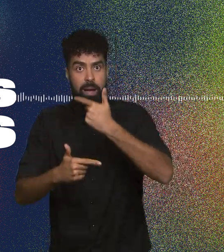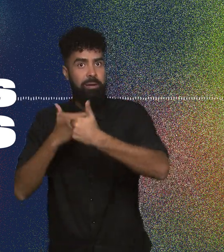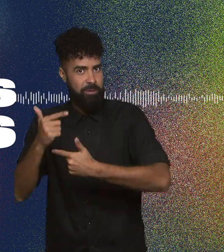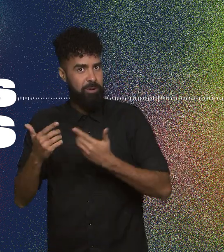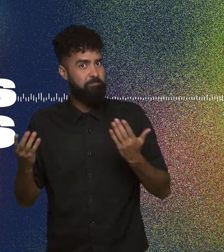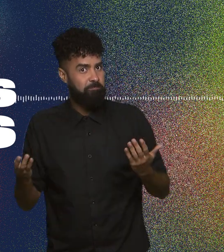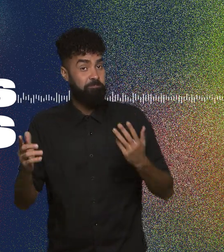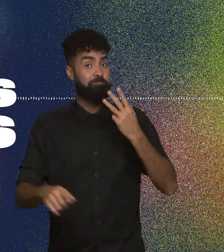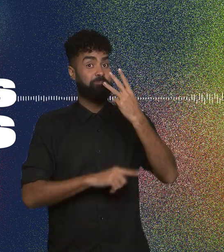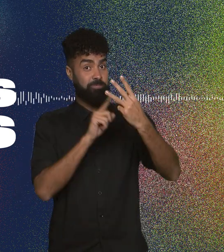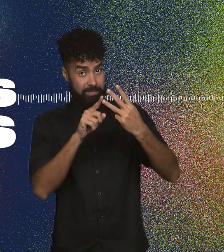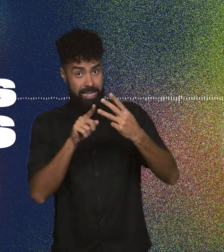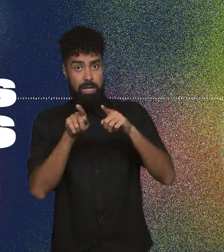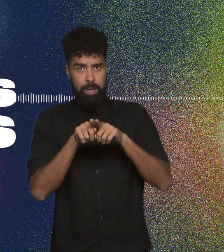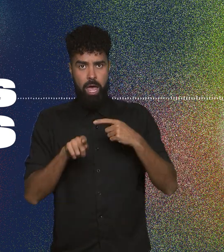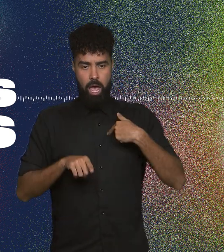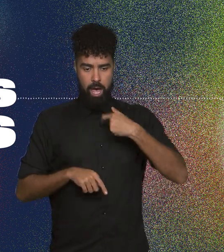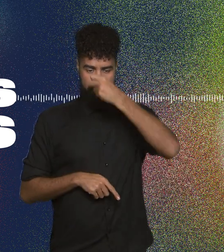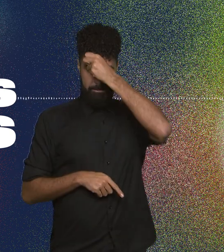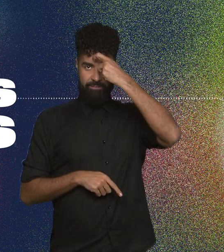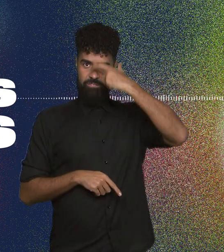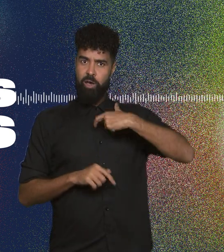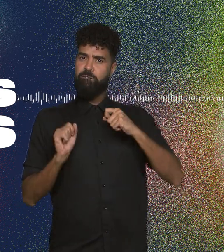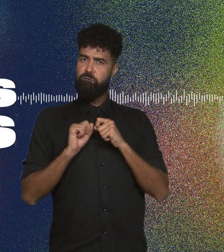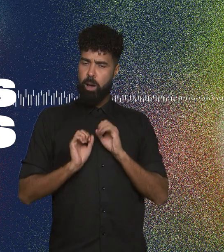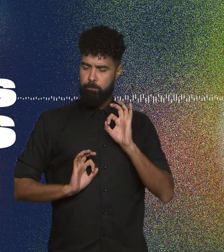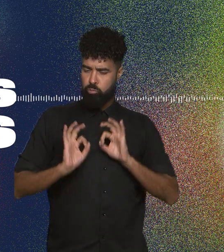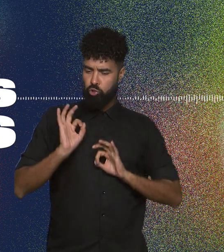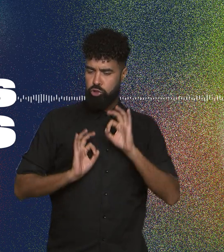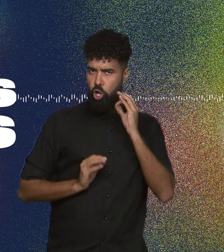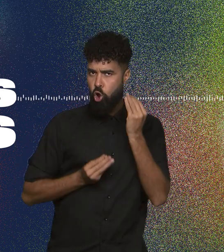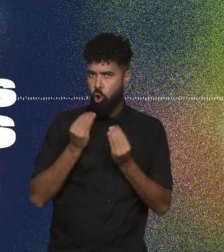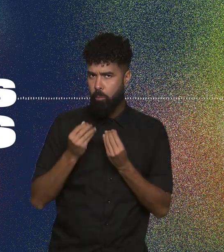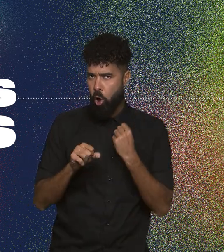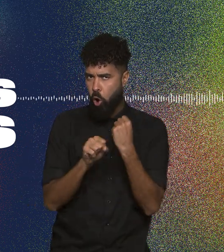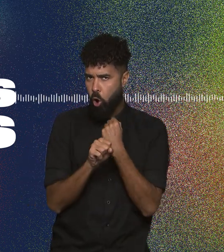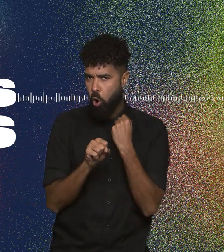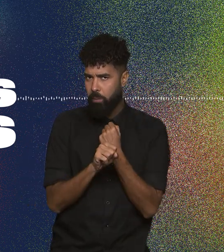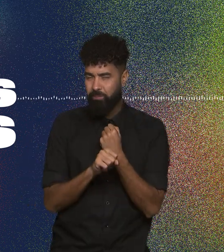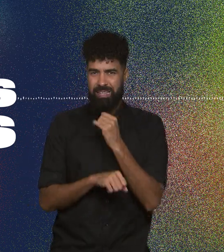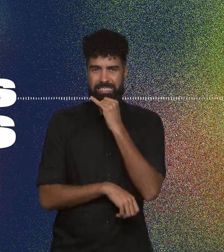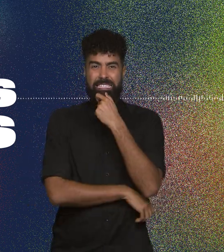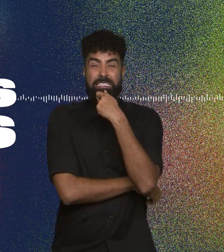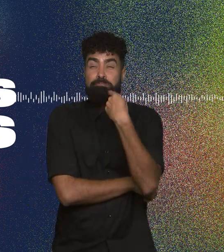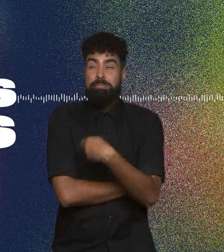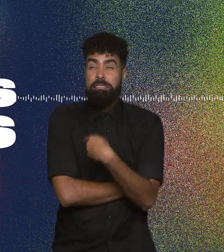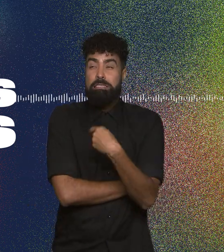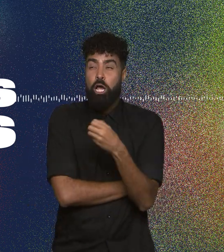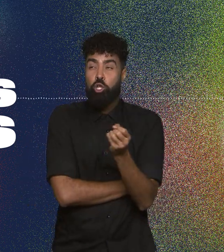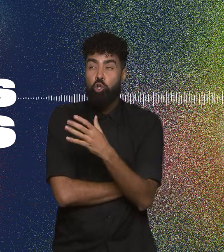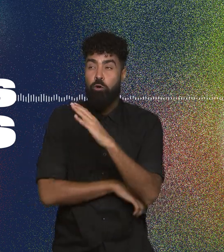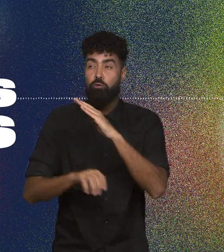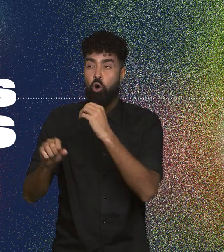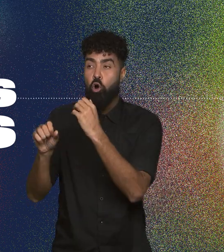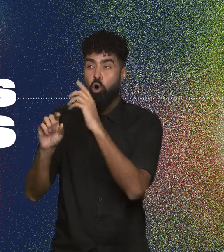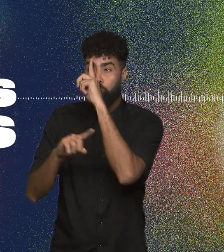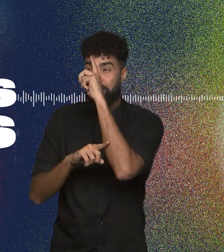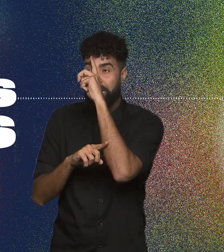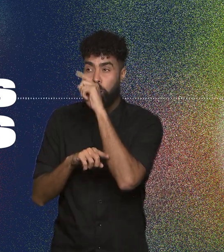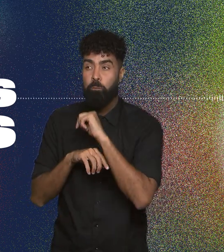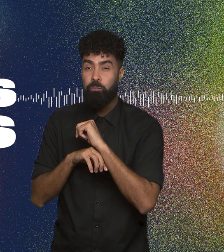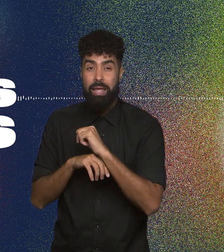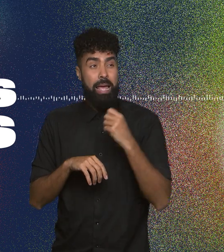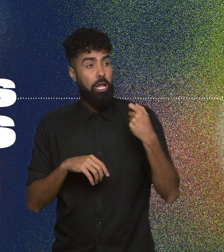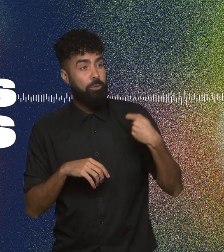é fazer projetos e obras, né? Então, se a cidade precisa de um novo hospital, uma nova escola, ou um parque em algum